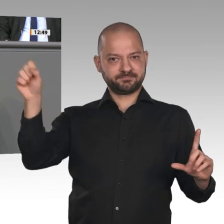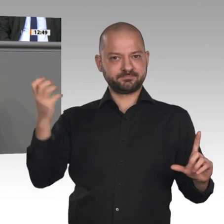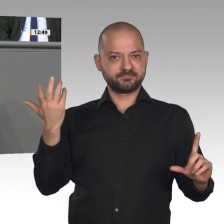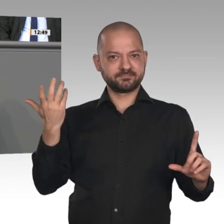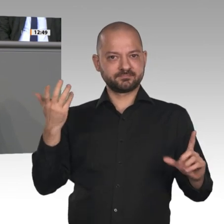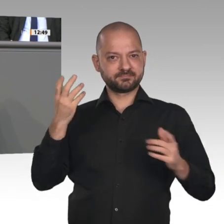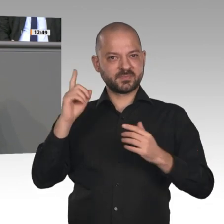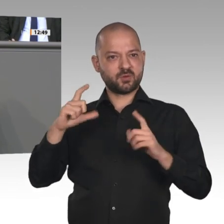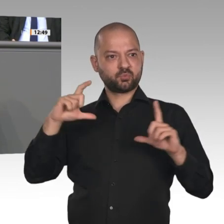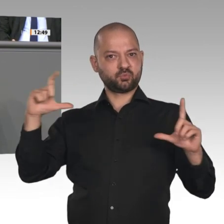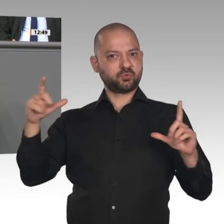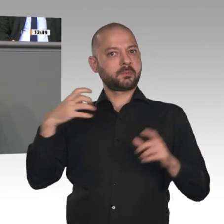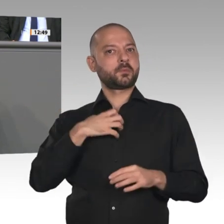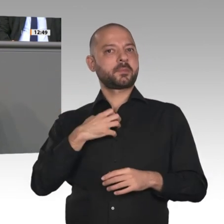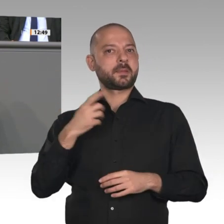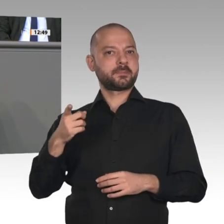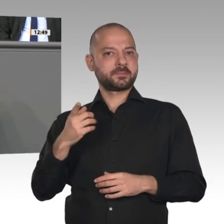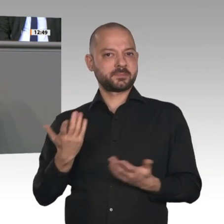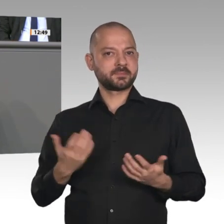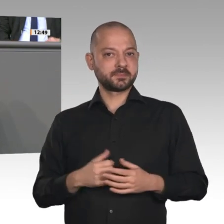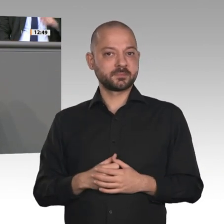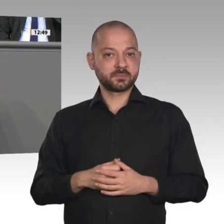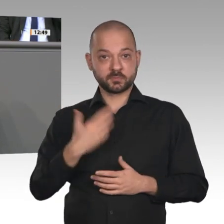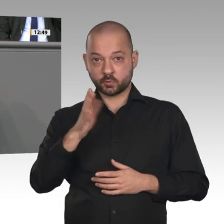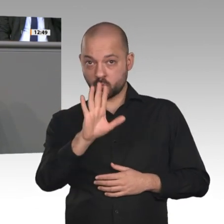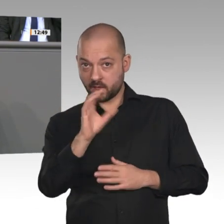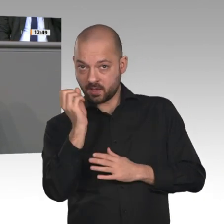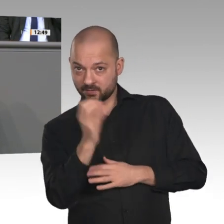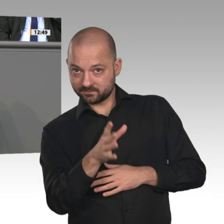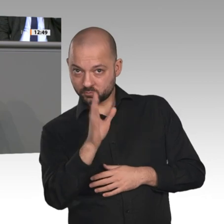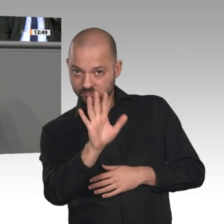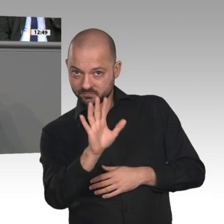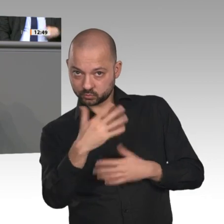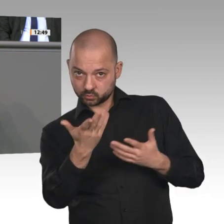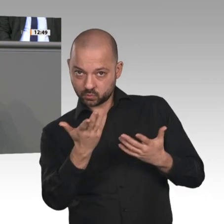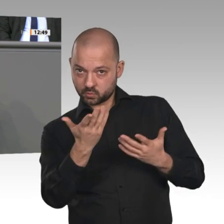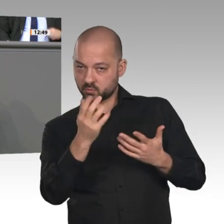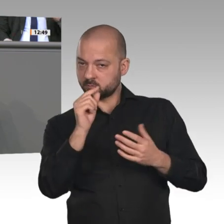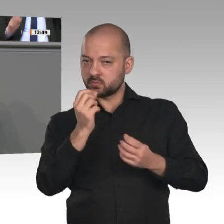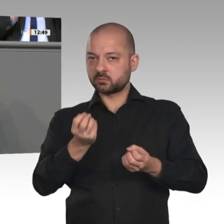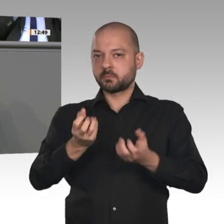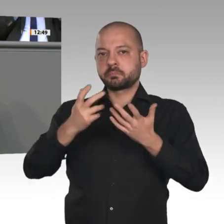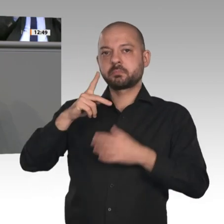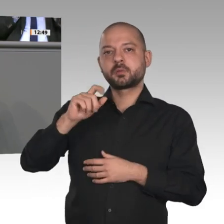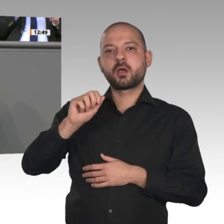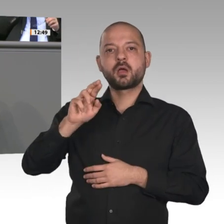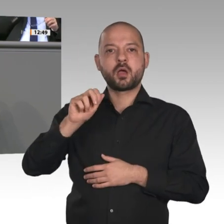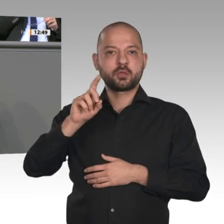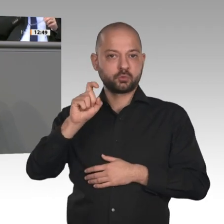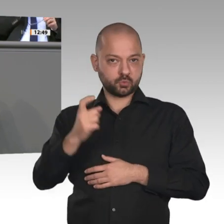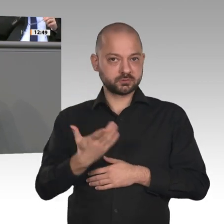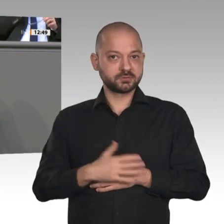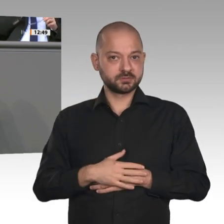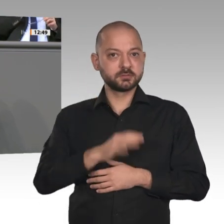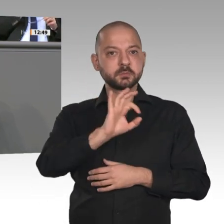wurden, würden ein Recht auf Einbürgerung erhalten, obwohl sie nie eine deutsche Staatsbürgerschaft hatten. Österreicher, die mit dem Anschluss die